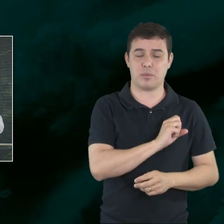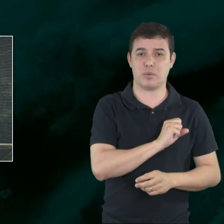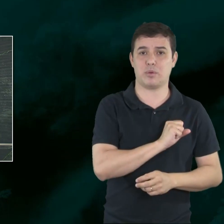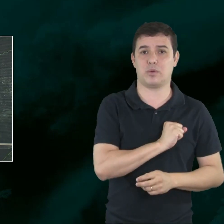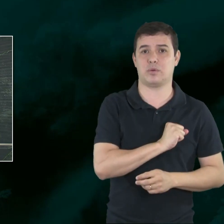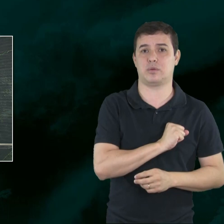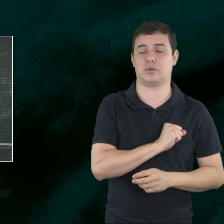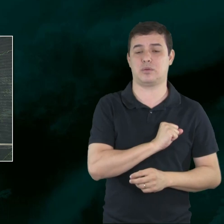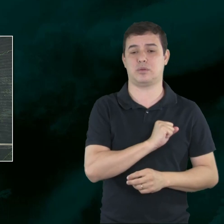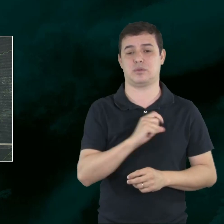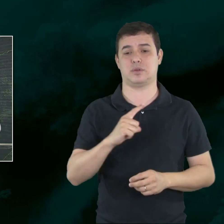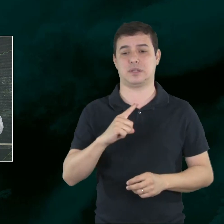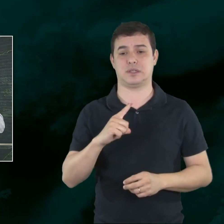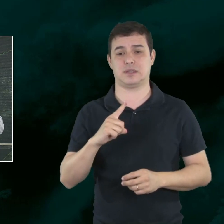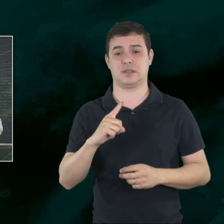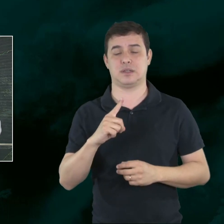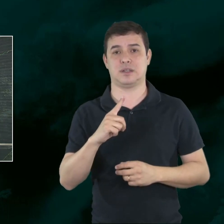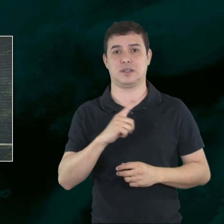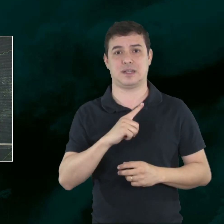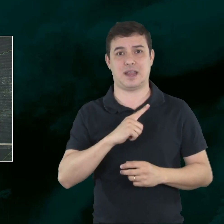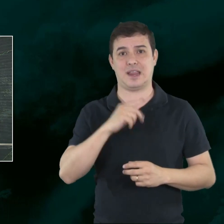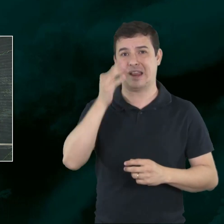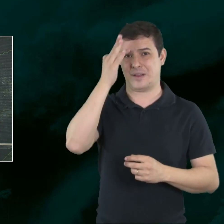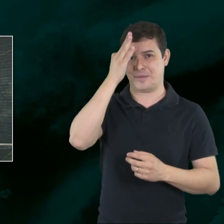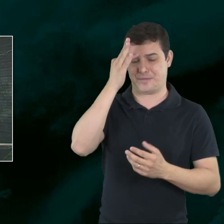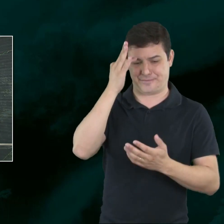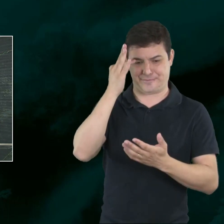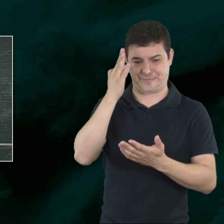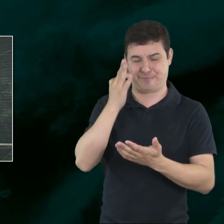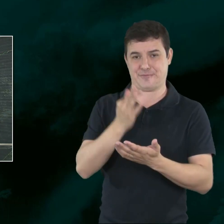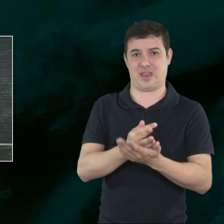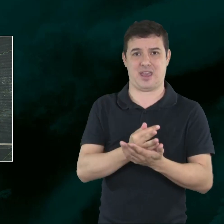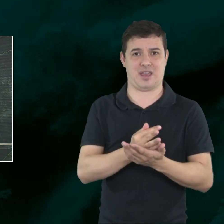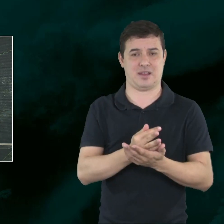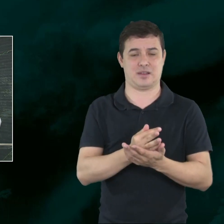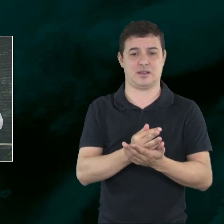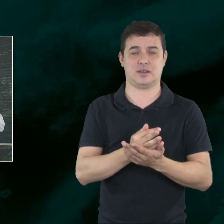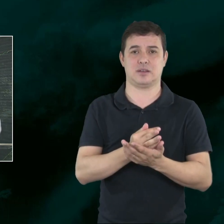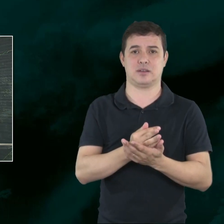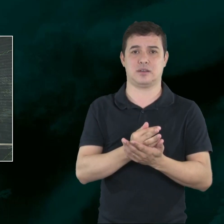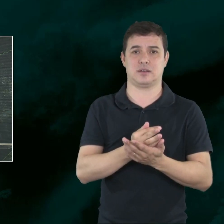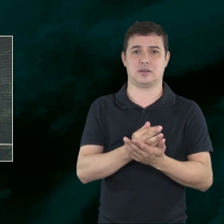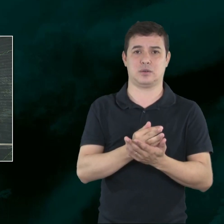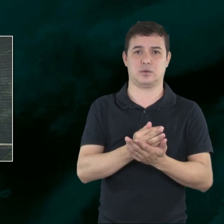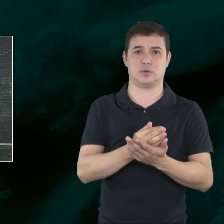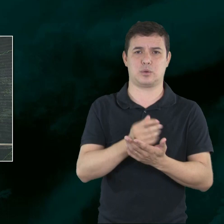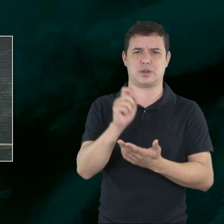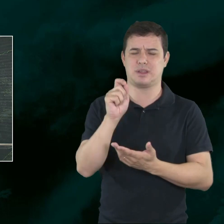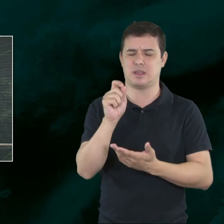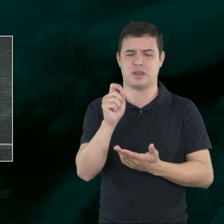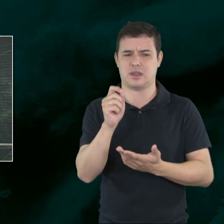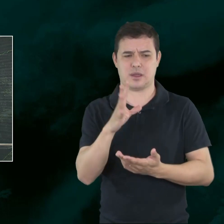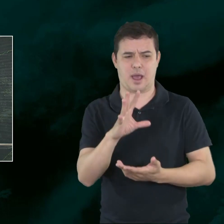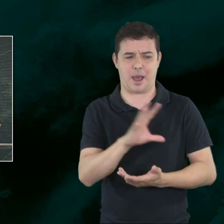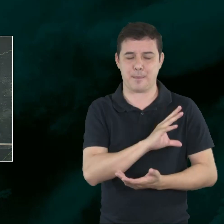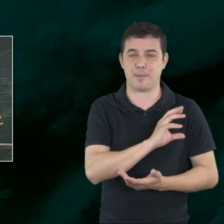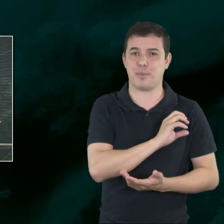fé forte, você vai produzir fruto de amor. Então, quando o amor se esfria, quer dizer que sua